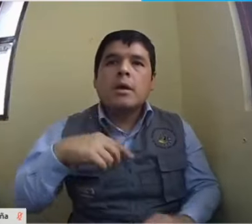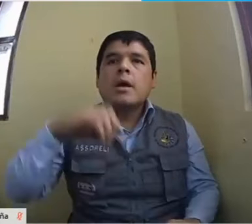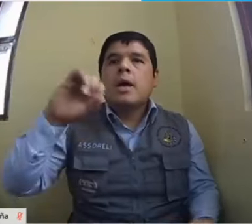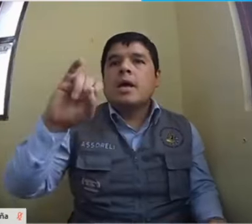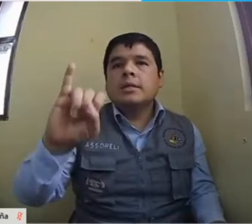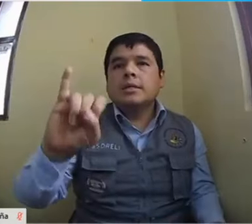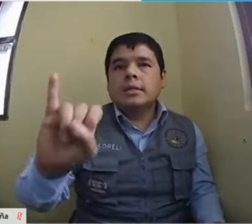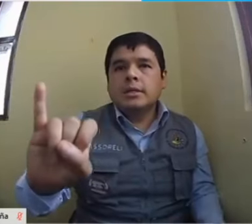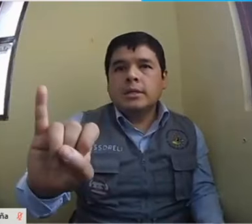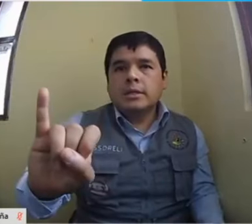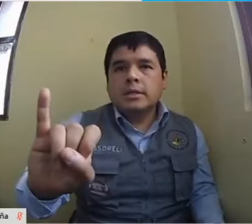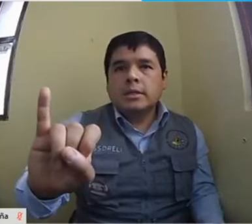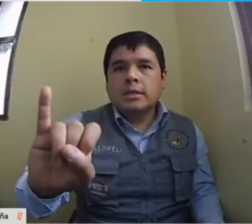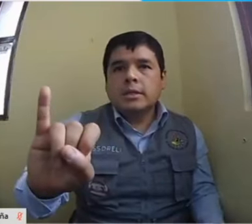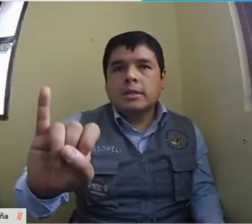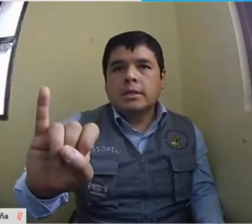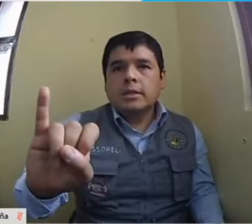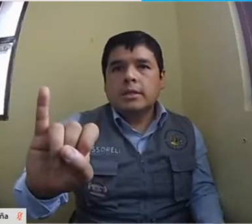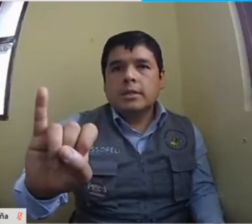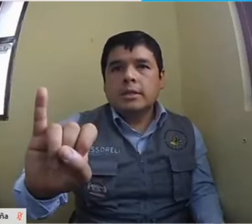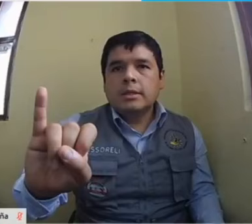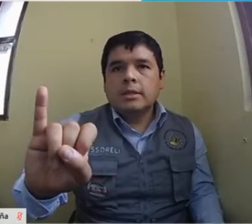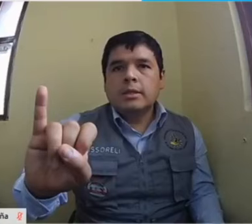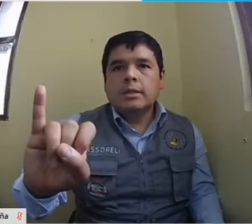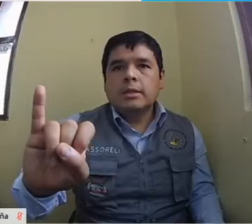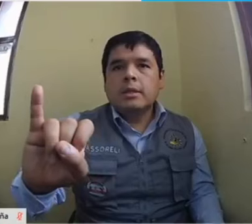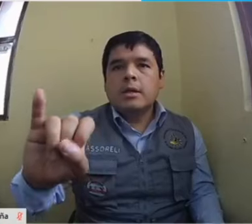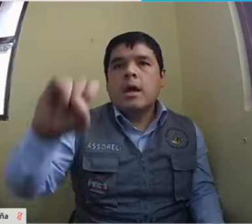o la antigua, I, meñique arriba,